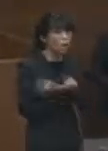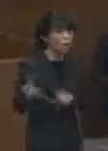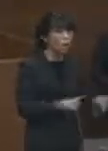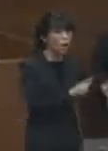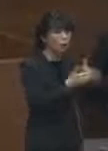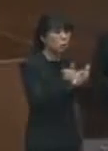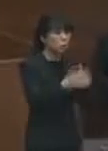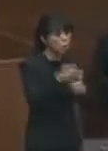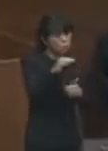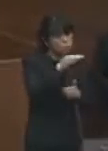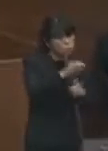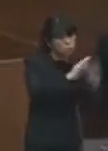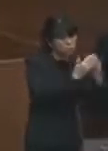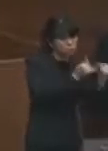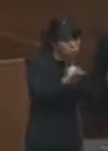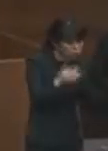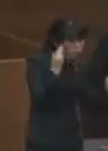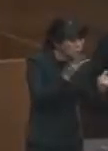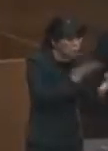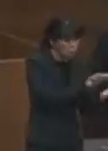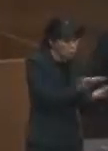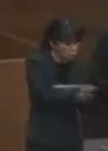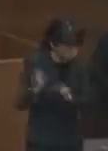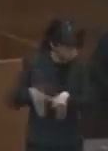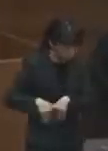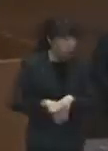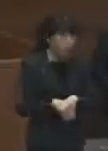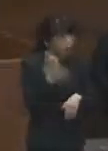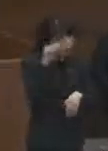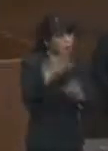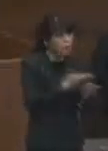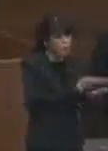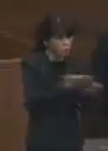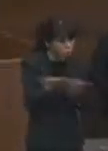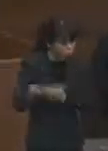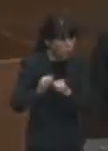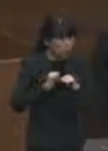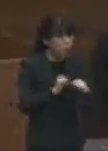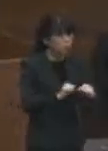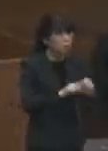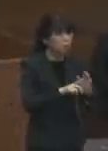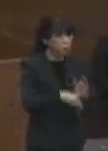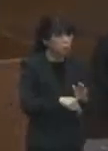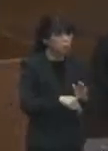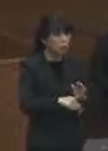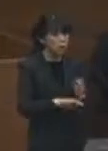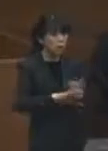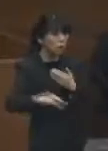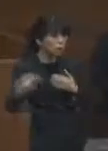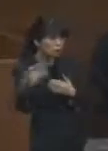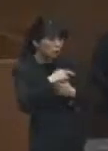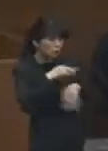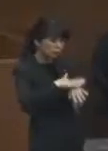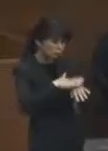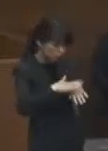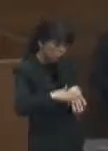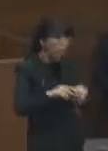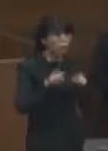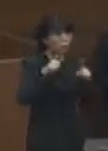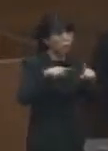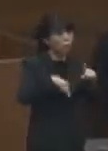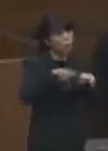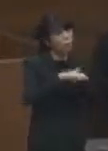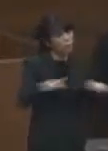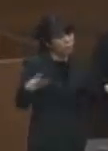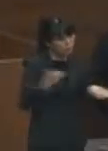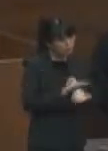施しているところでもございます。なお、アンケート調査の実施に際しましては、客観性や公平性を担保すべく、